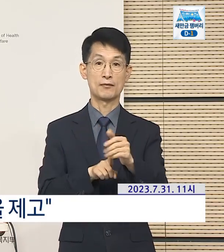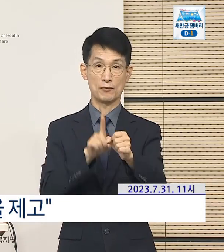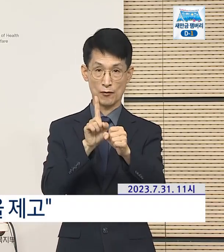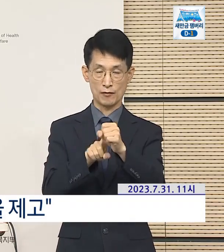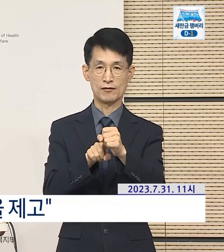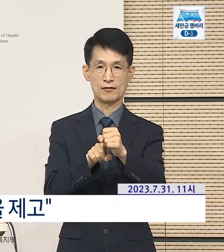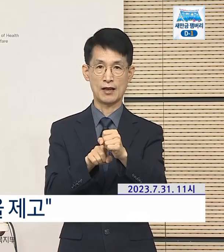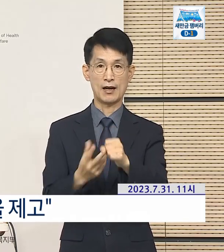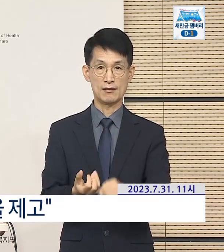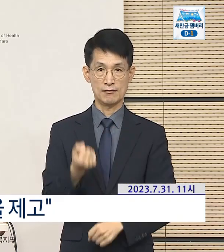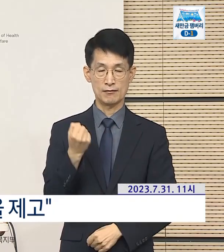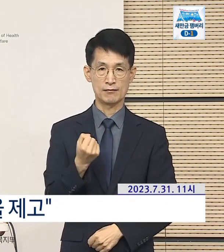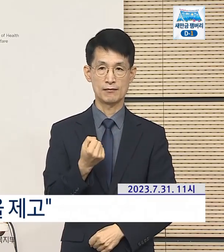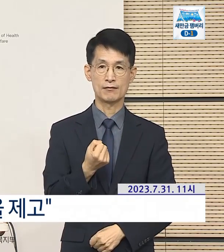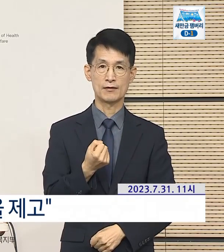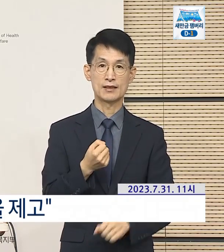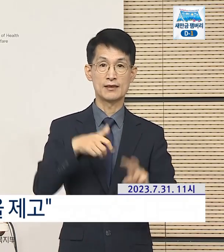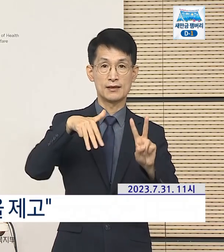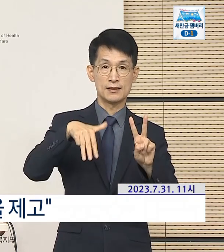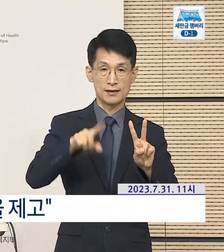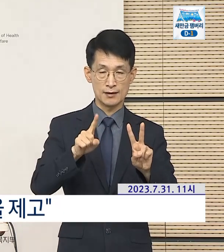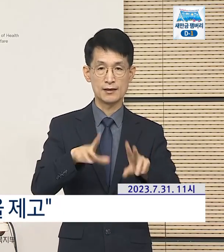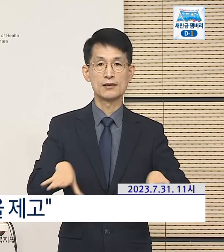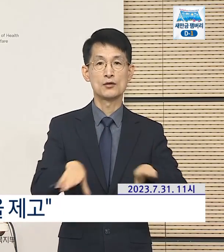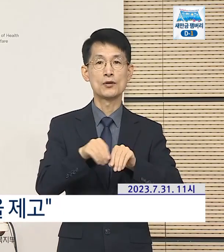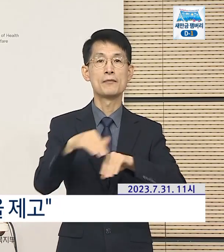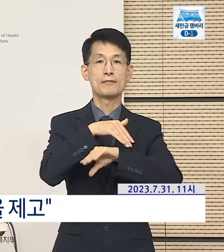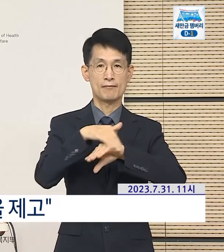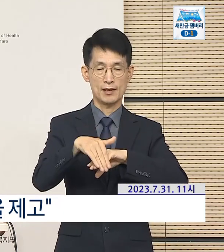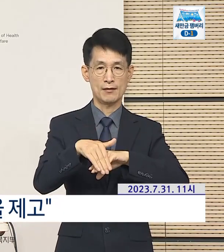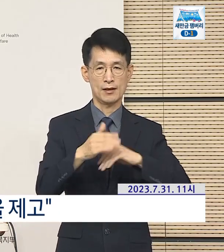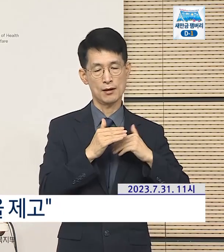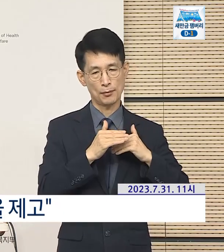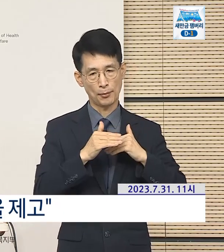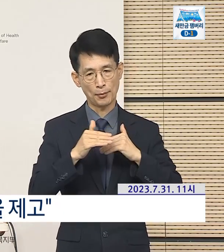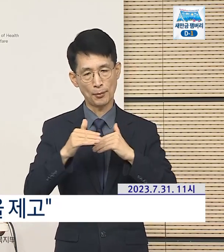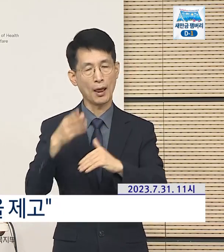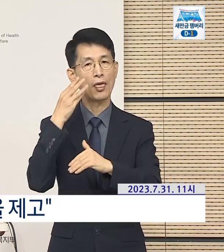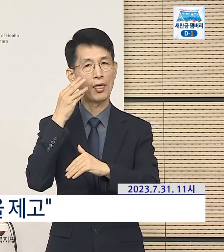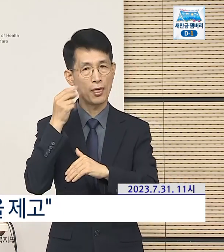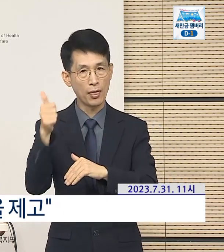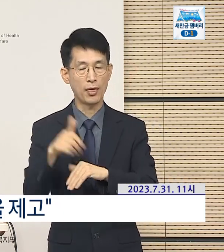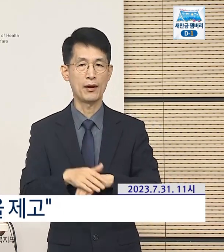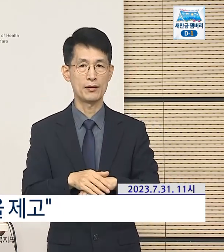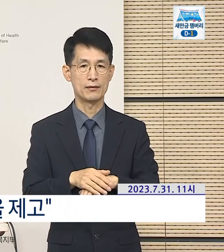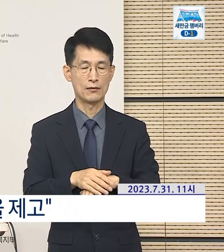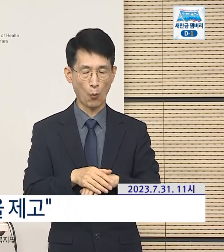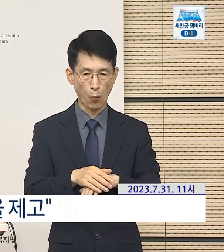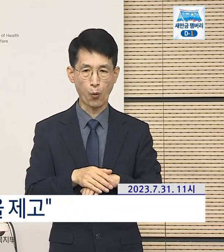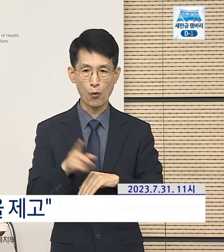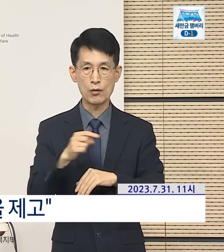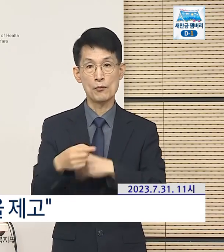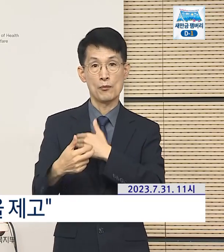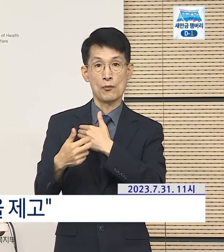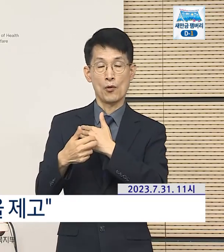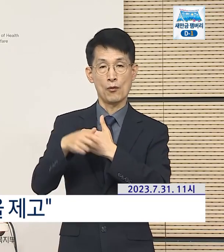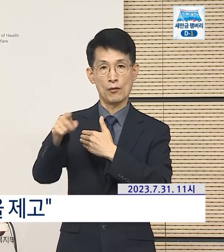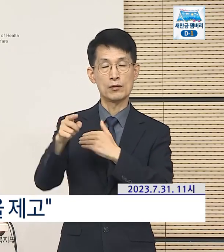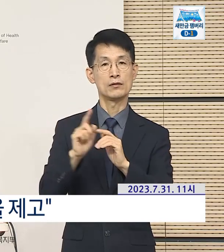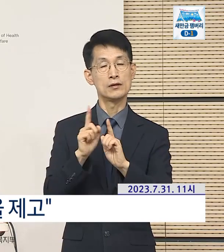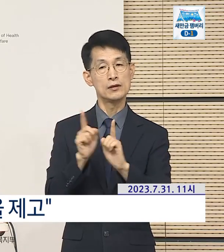비전하에 제2차 종합계획을 찾을 없이 추진하여 또 다른 필수의료 분야 문제 해결에